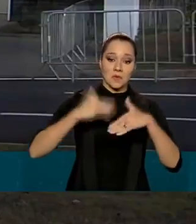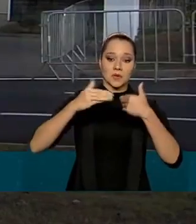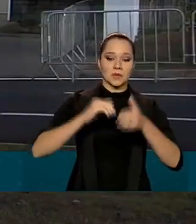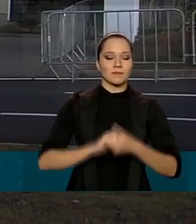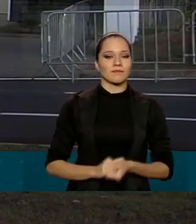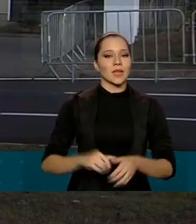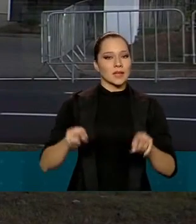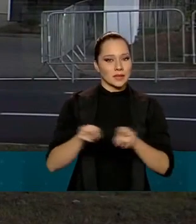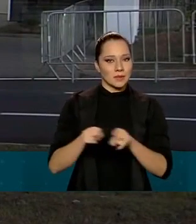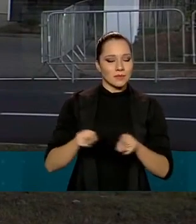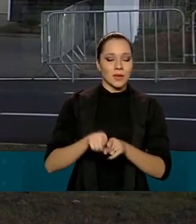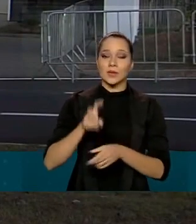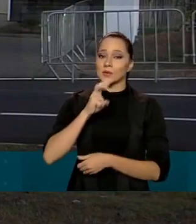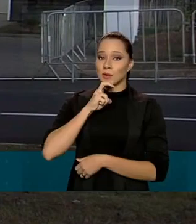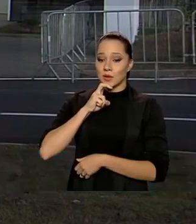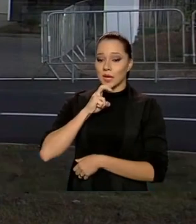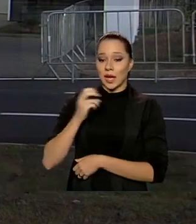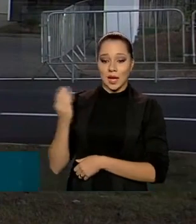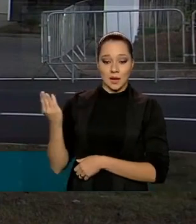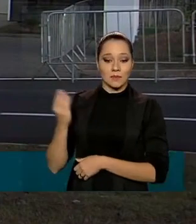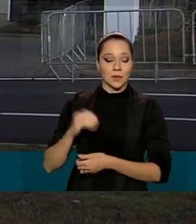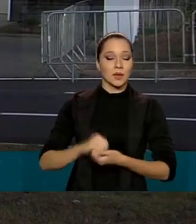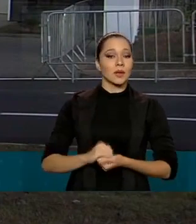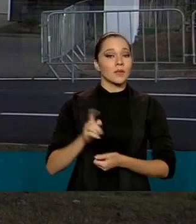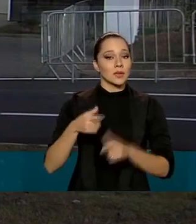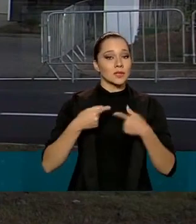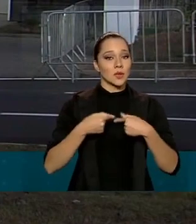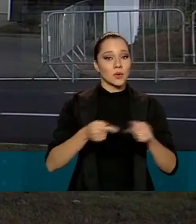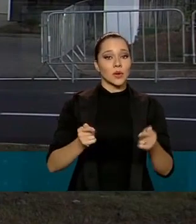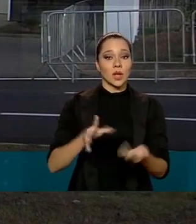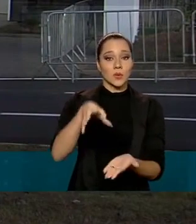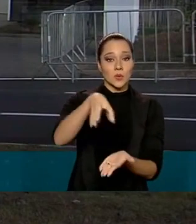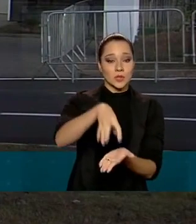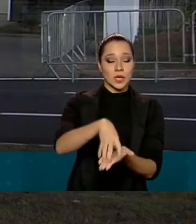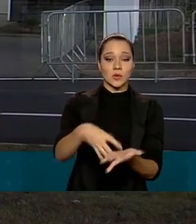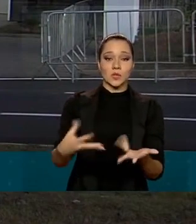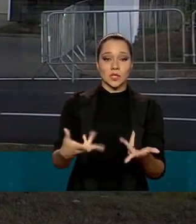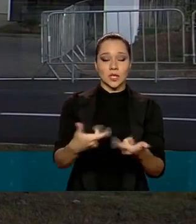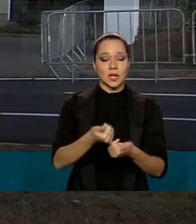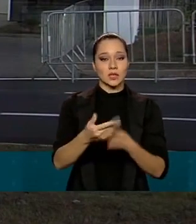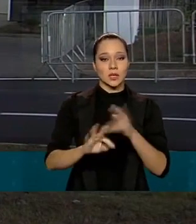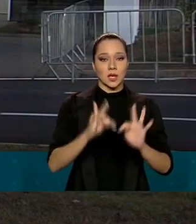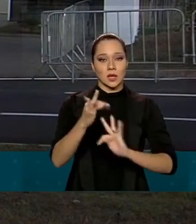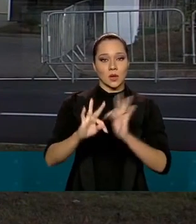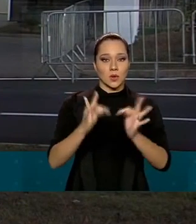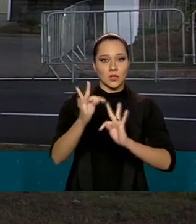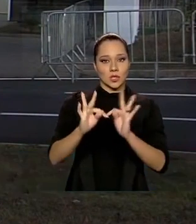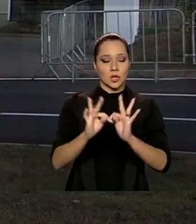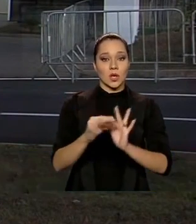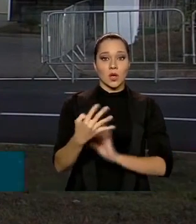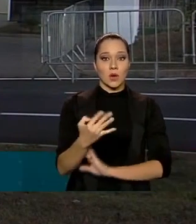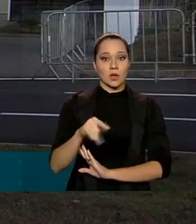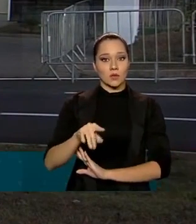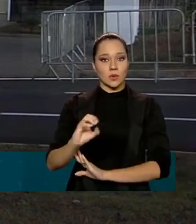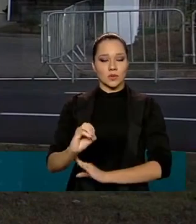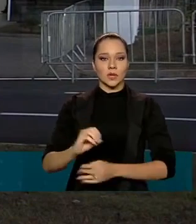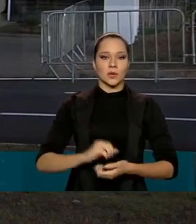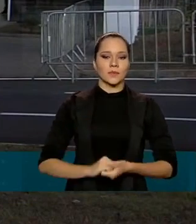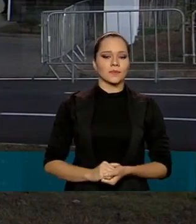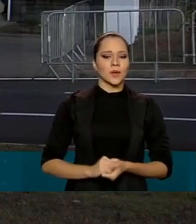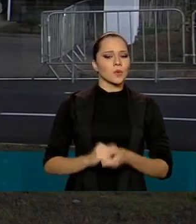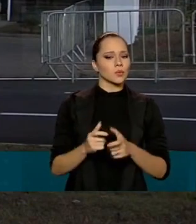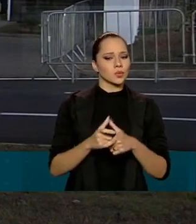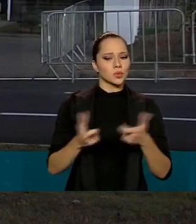Também aqui em Sorocaba, no interior paulista, será inaugurado o Centro de Excelência em Tecnologia 4.0.